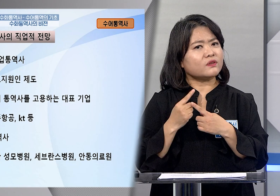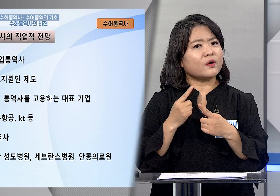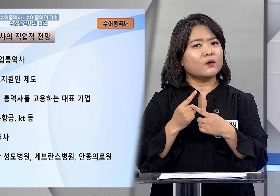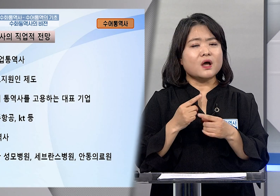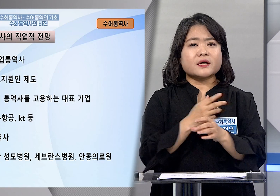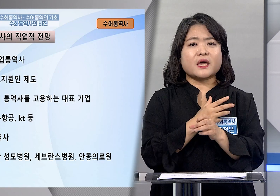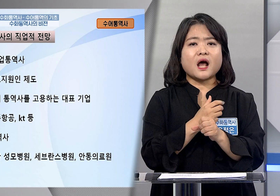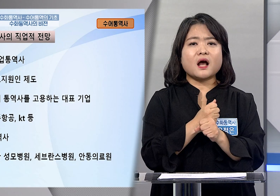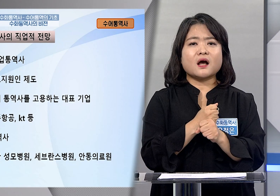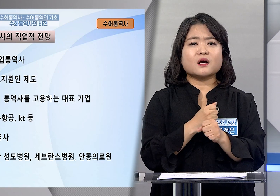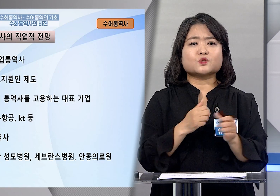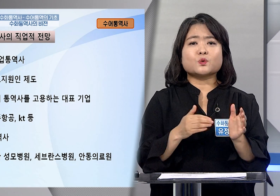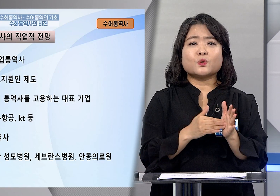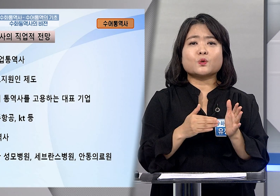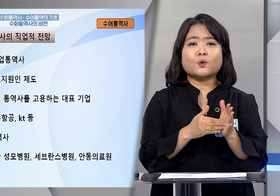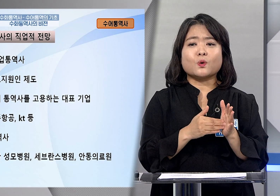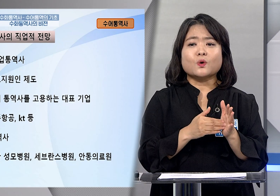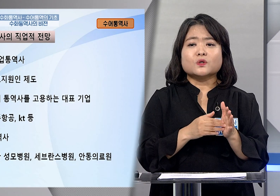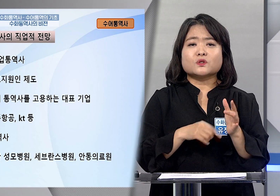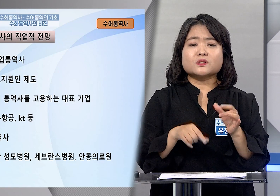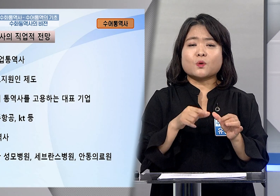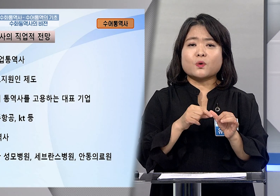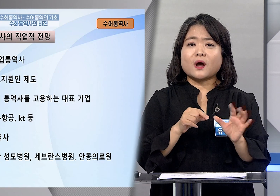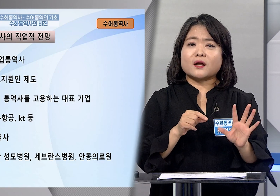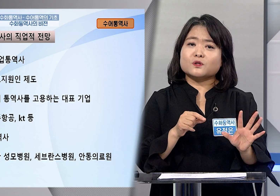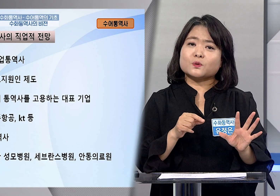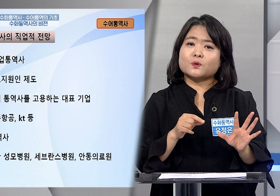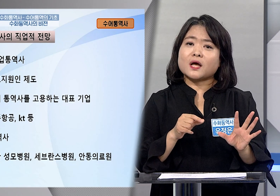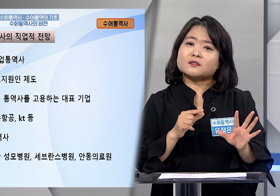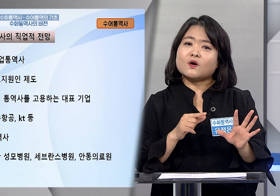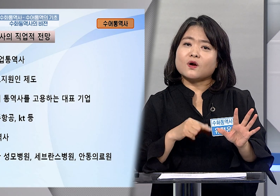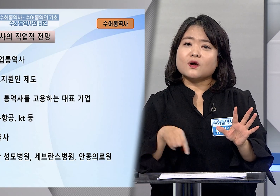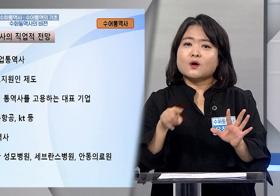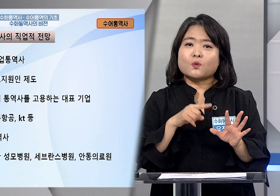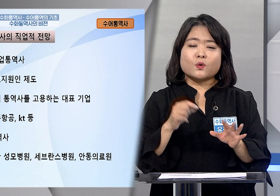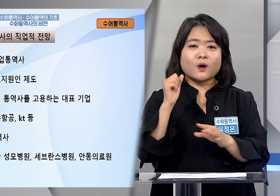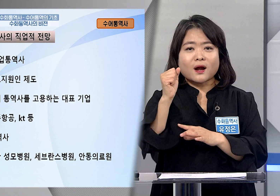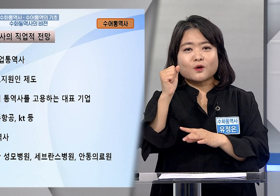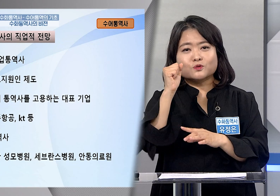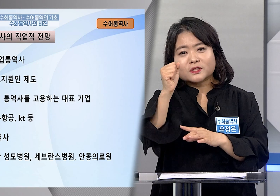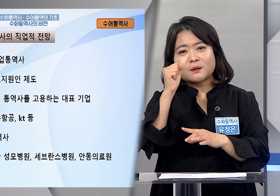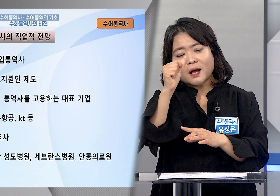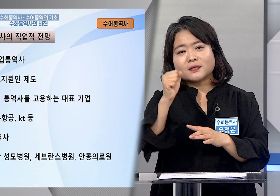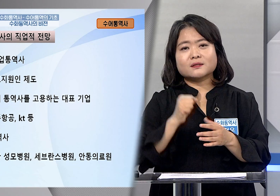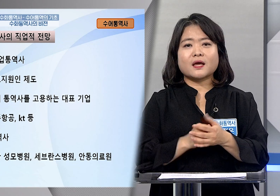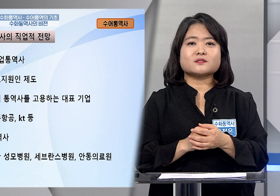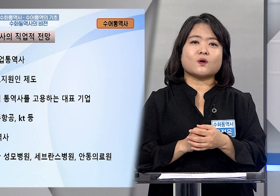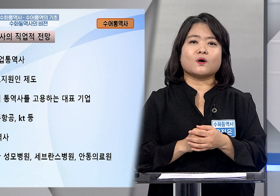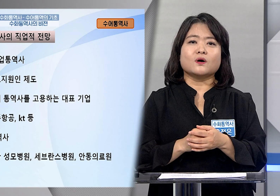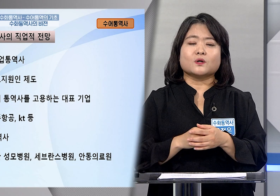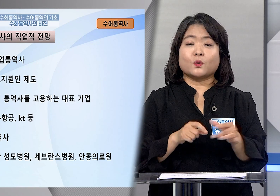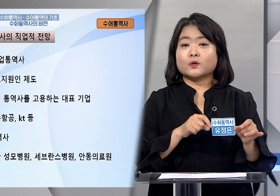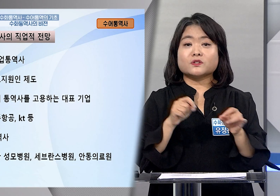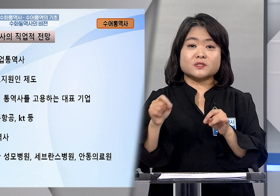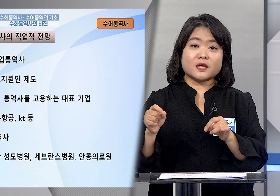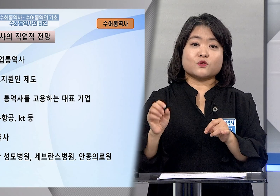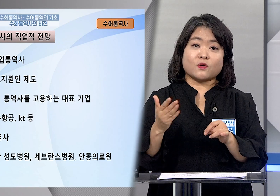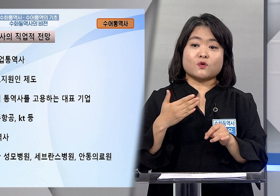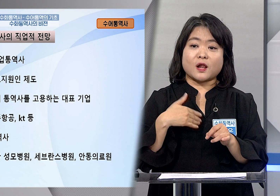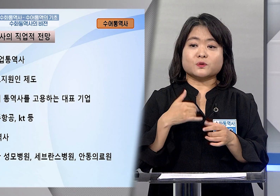재작년이었나요? 계약 종료로 더 이상 고용 안 하려고 하는 걸 고용하라고 우리가 막 이렇게 해서 고용 연장이 된 걸로 알고